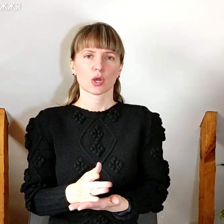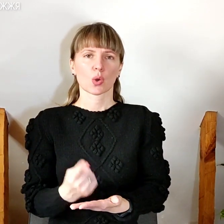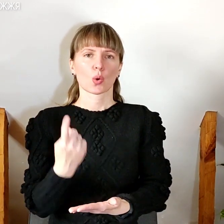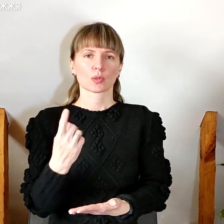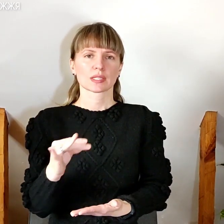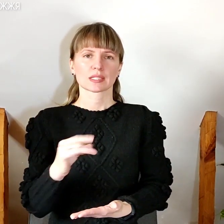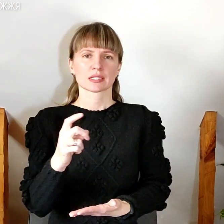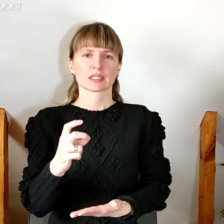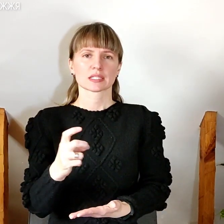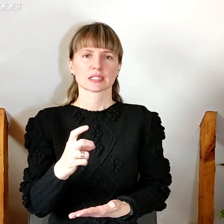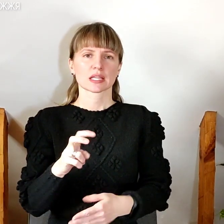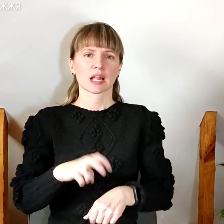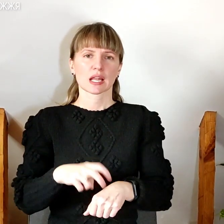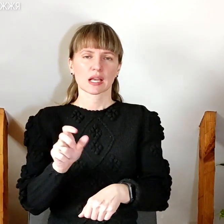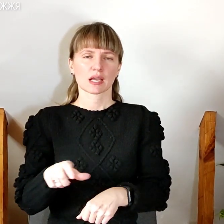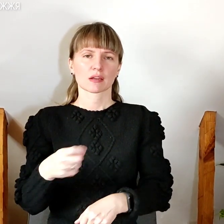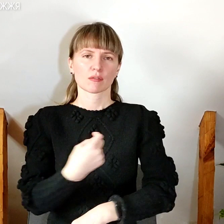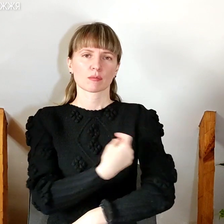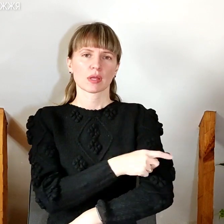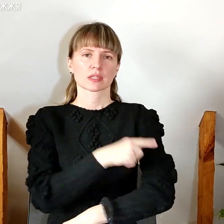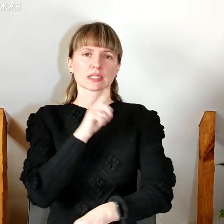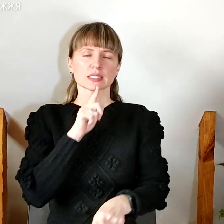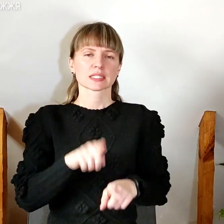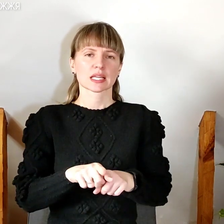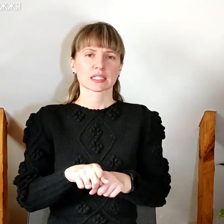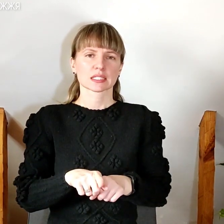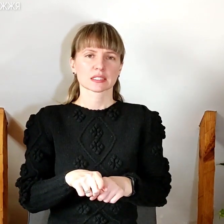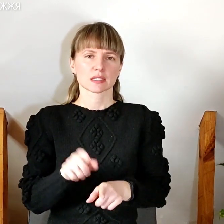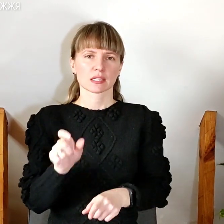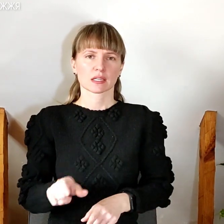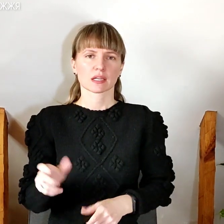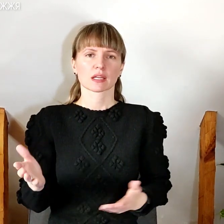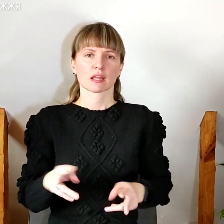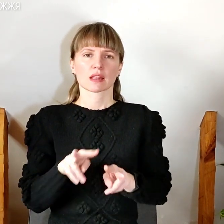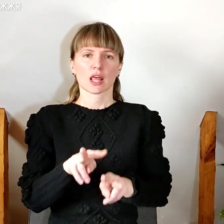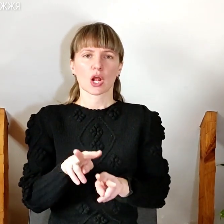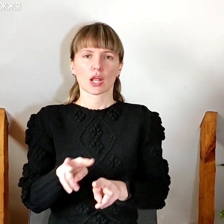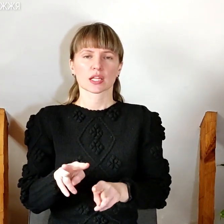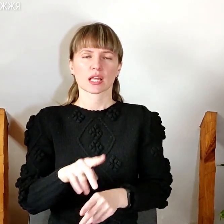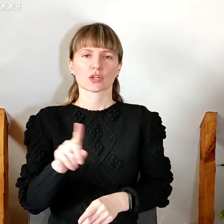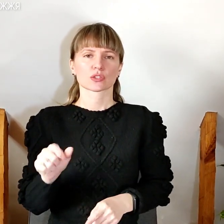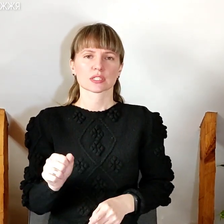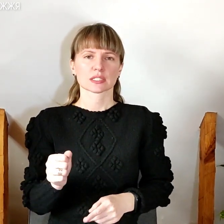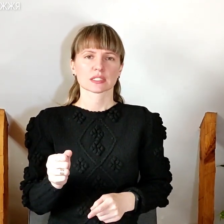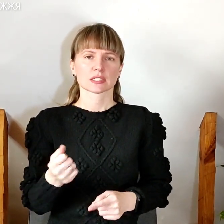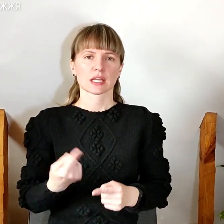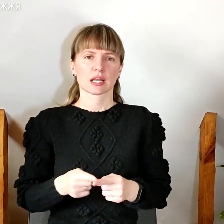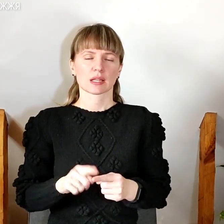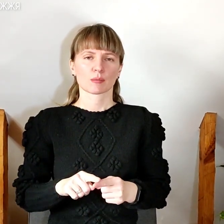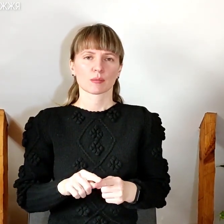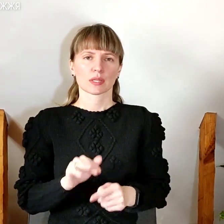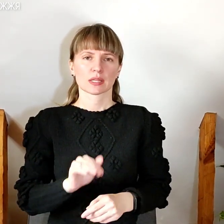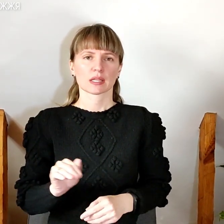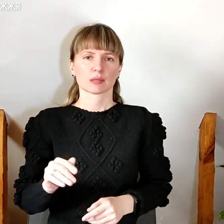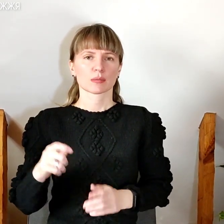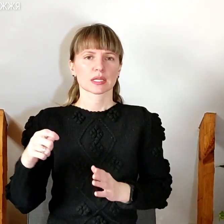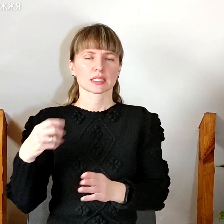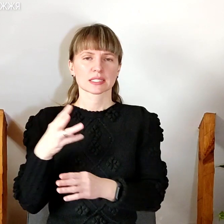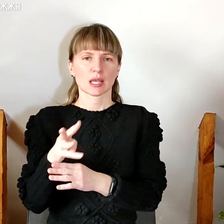лікарів, медичні сестри, які наглядають за всіма дітьми. Знімальна група Суспільного разом